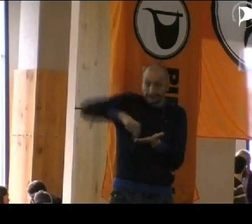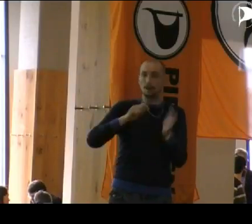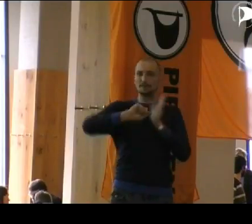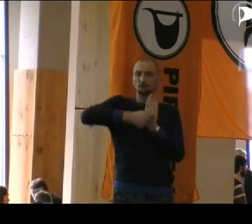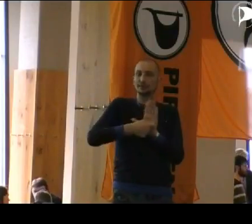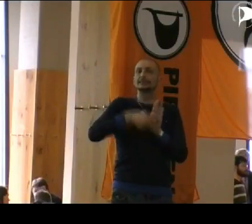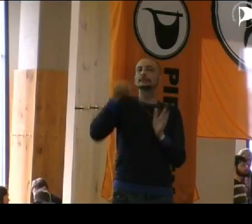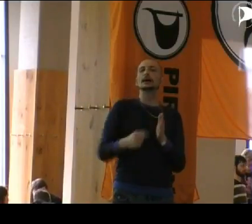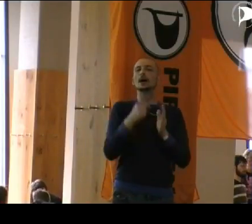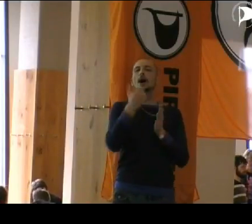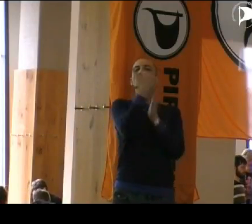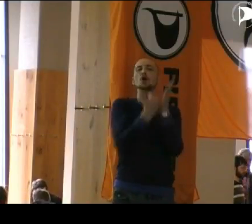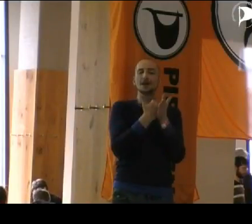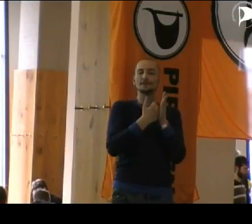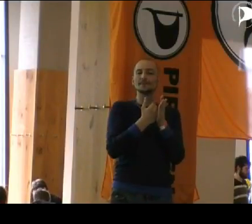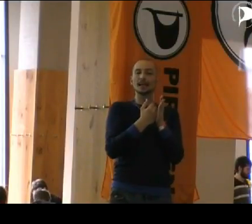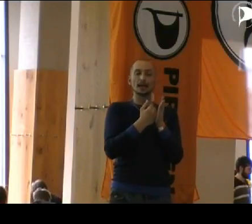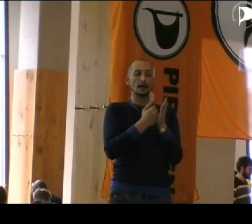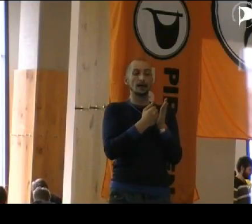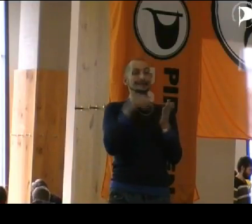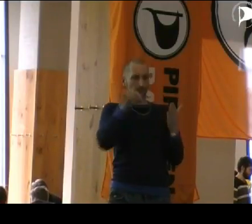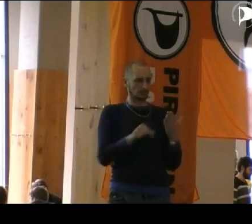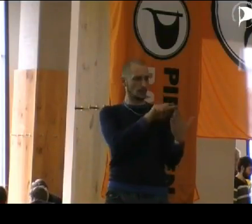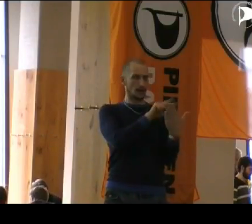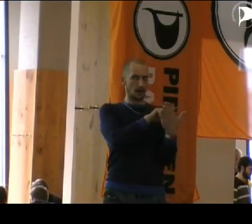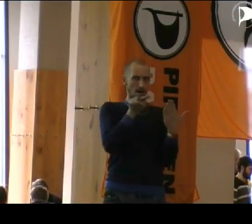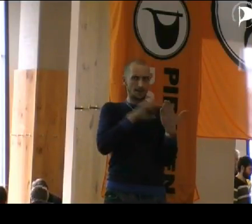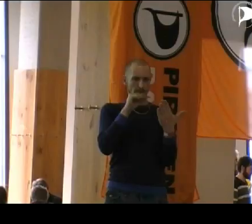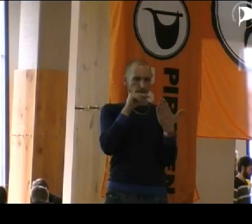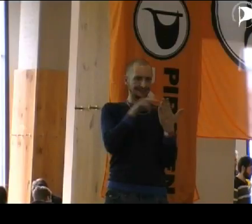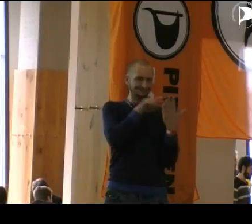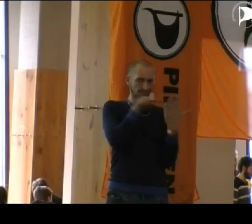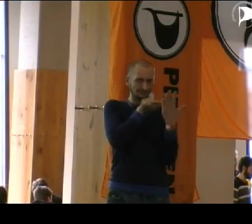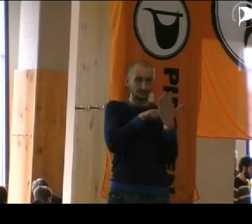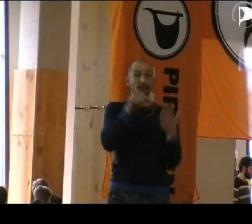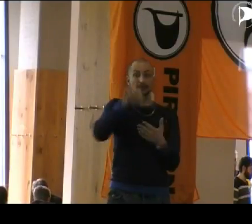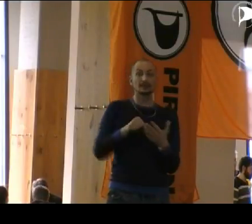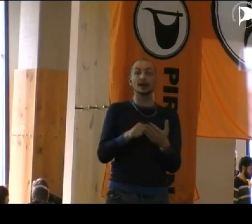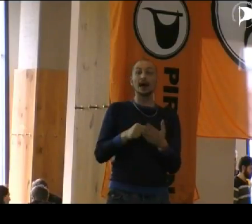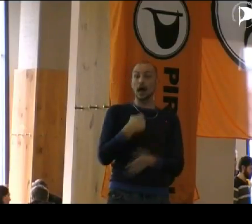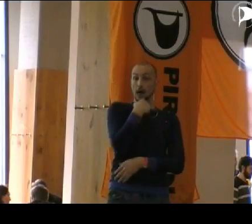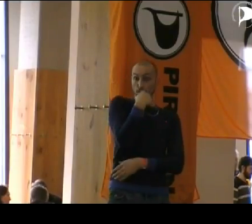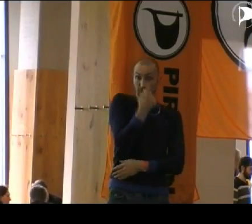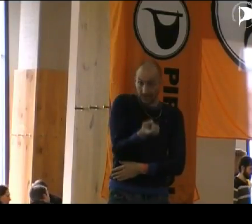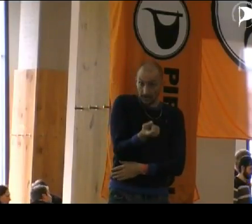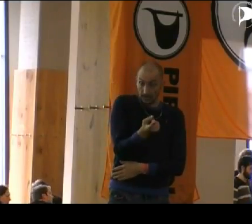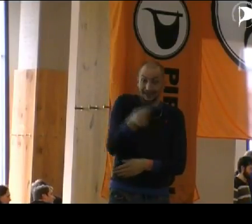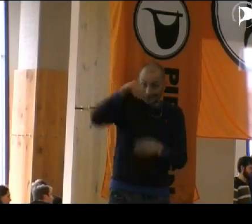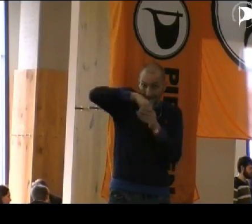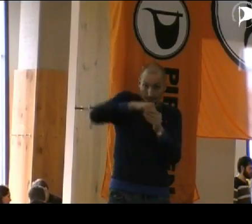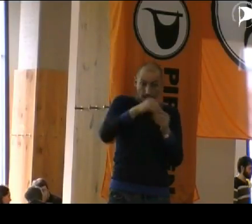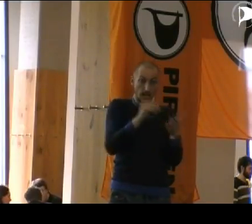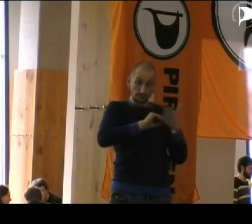programm text einfach die wohl der unternehmen kulissen indoktrination eine aussage den text